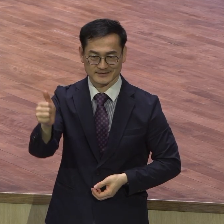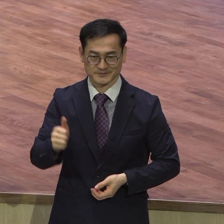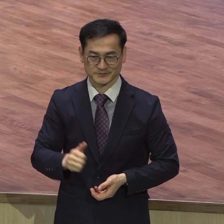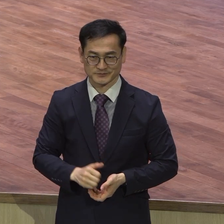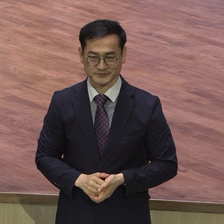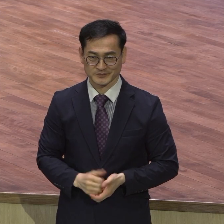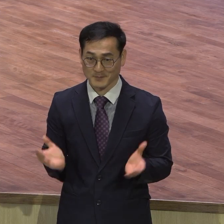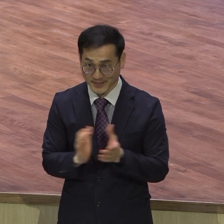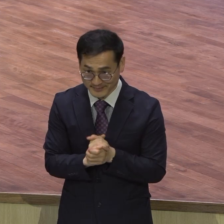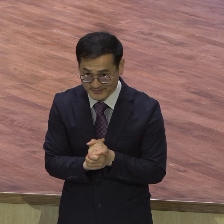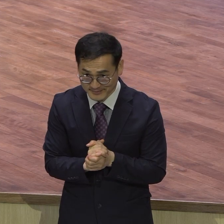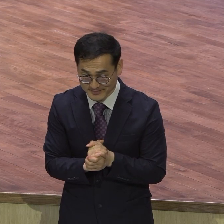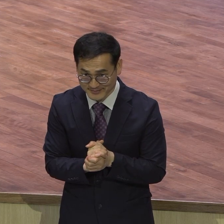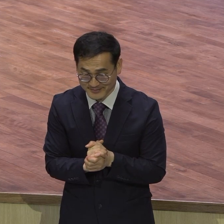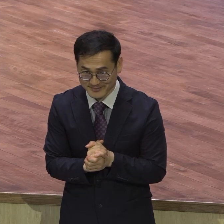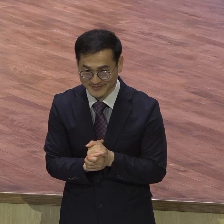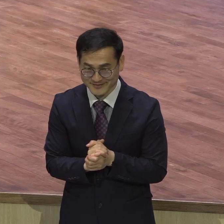아멘